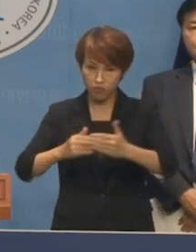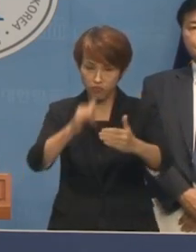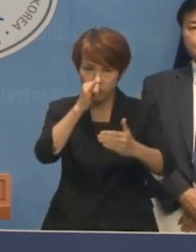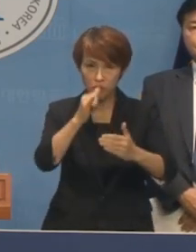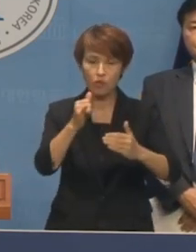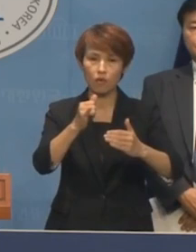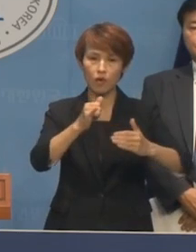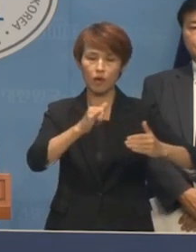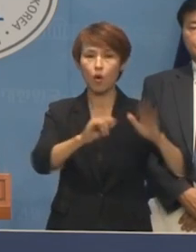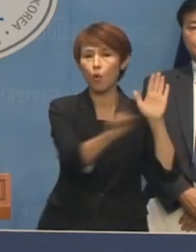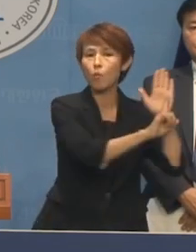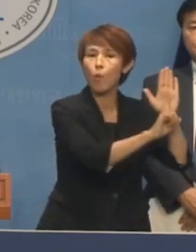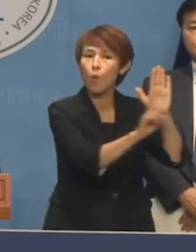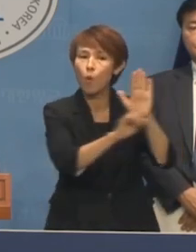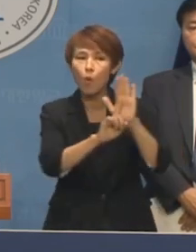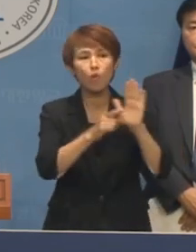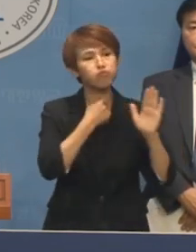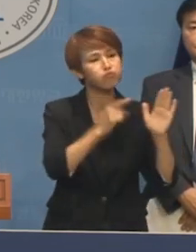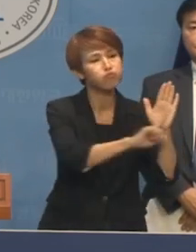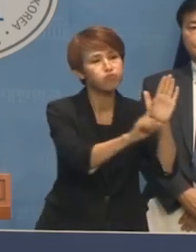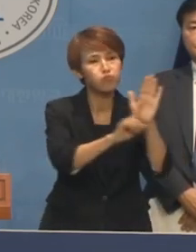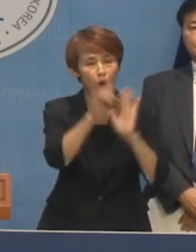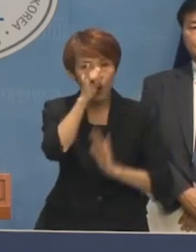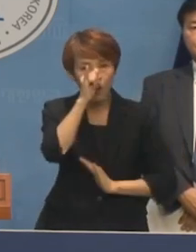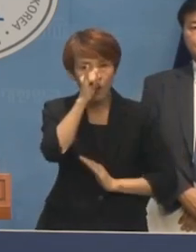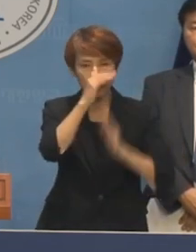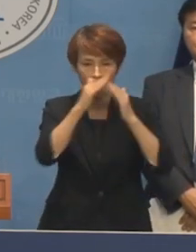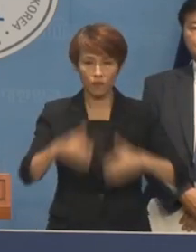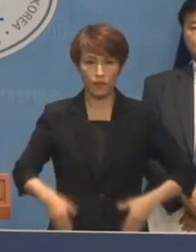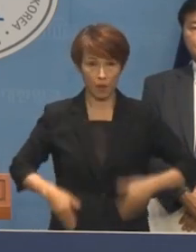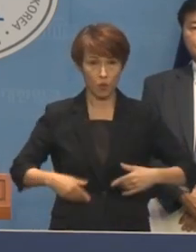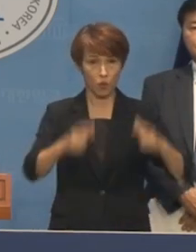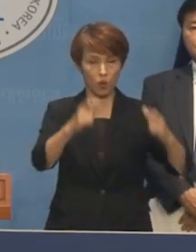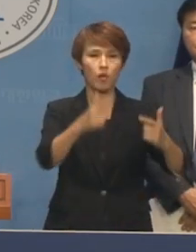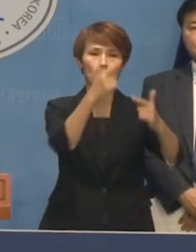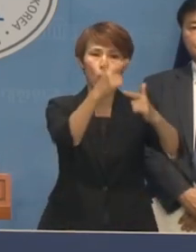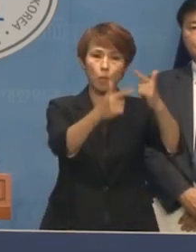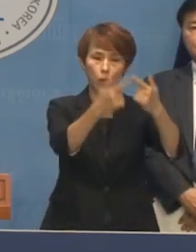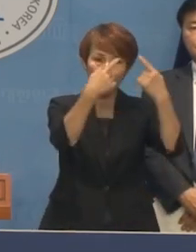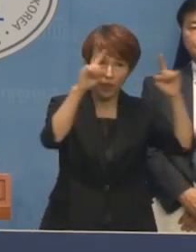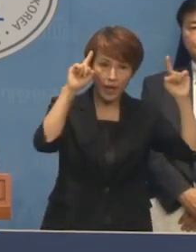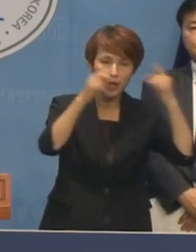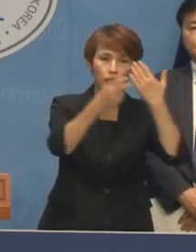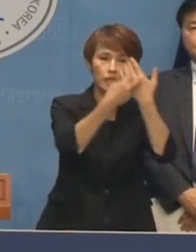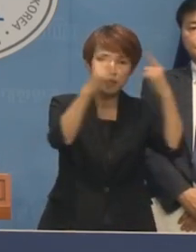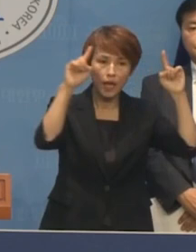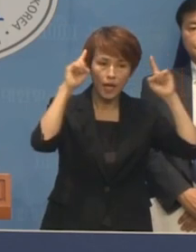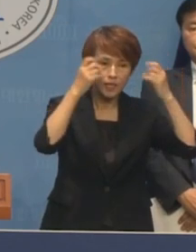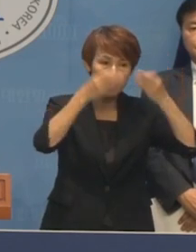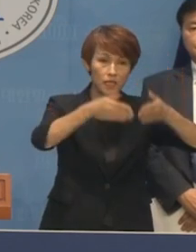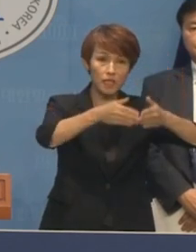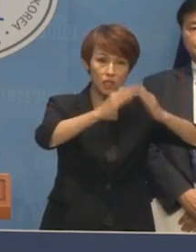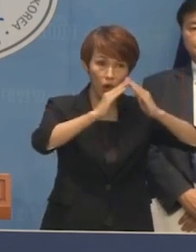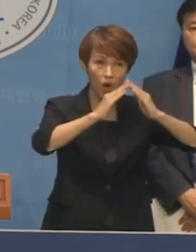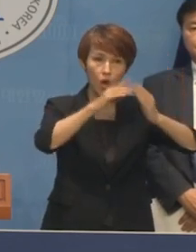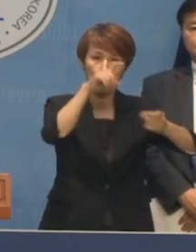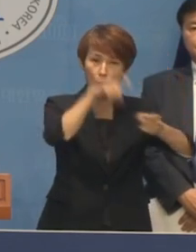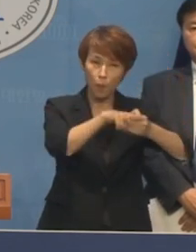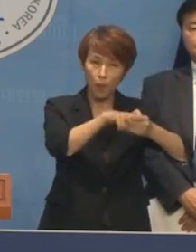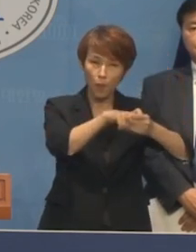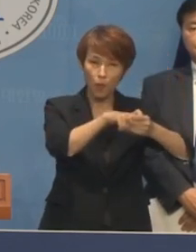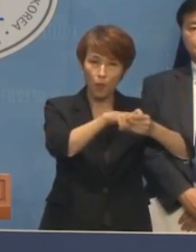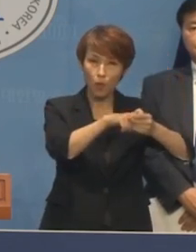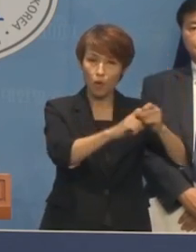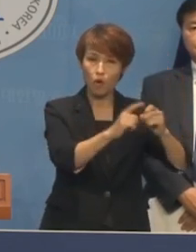공모 방식이 이미 전남 서부권, 즉 목포대 의대 신설을 전제로 한 수순이